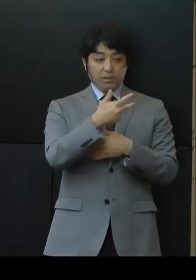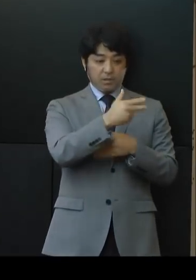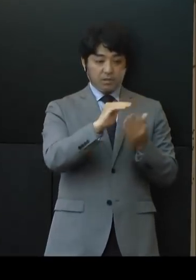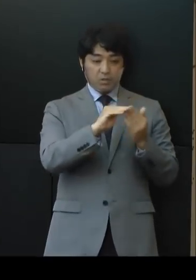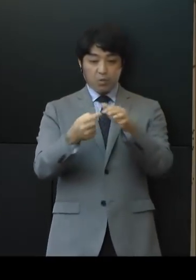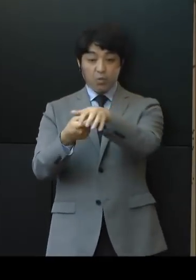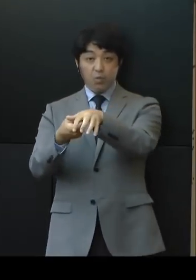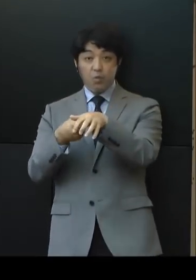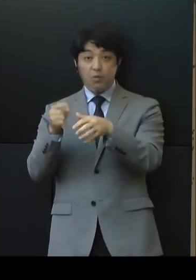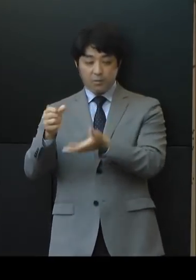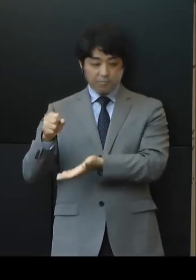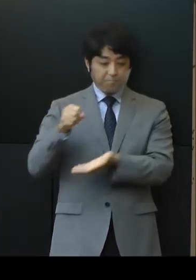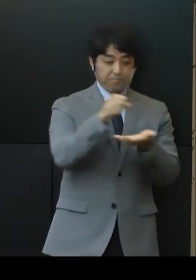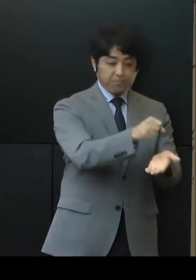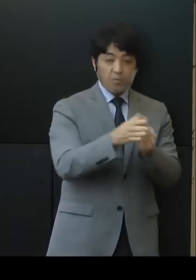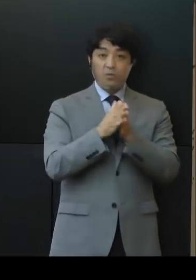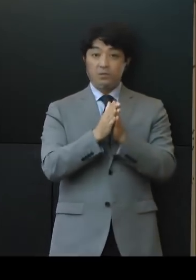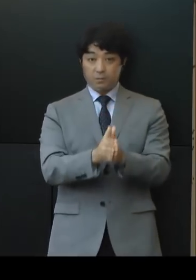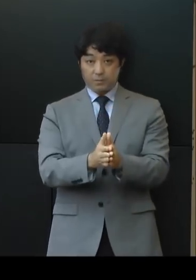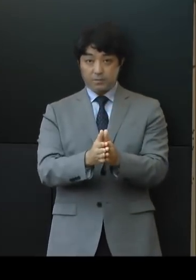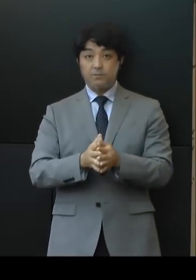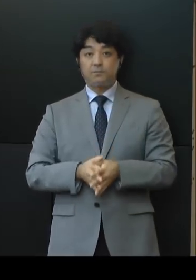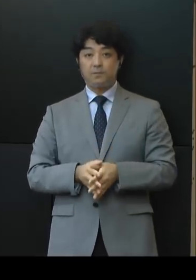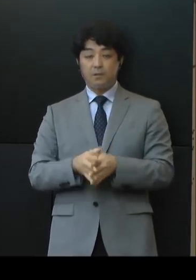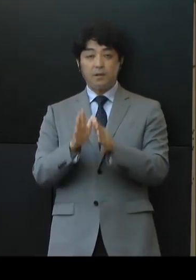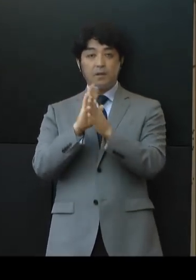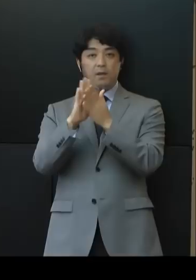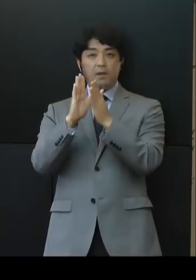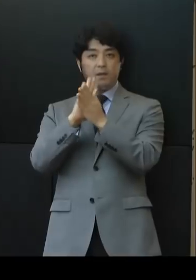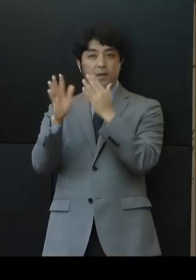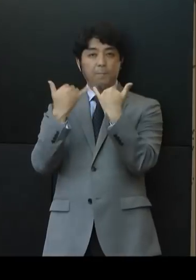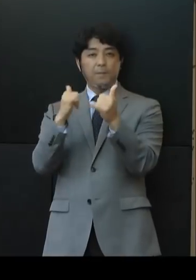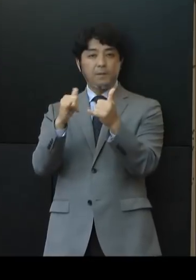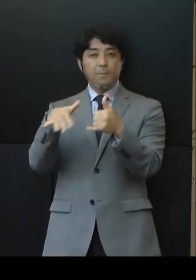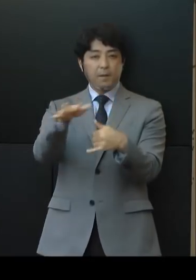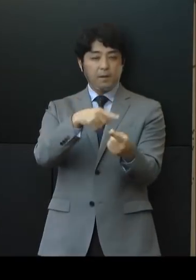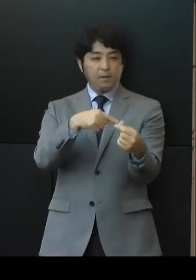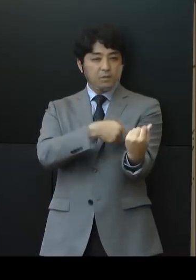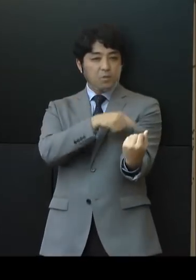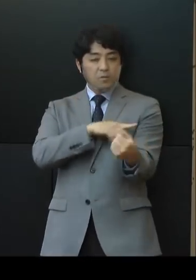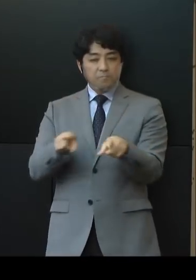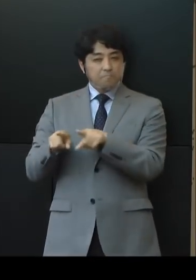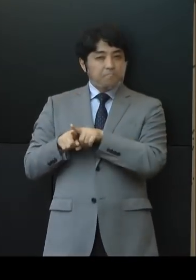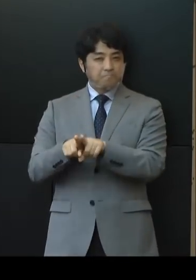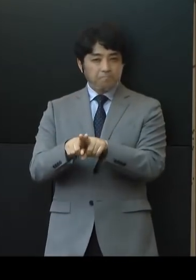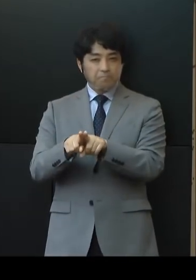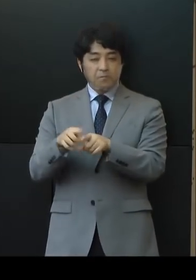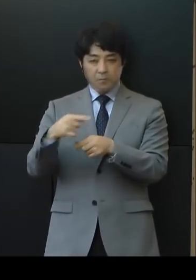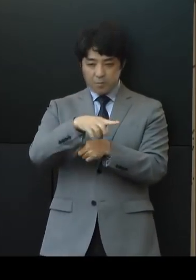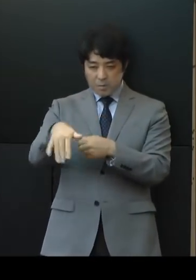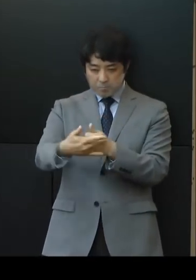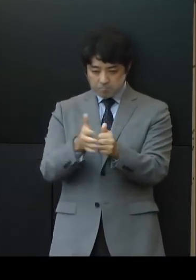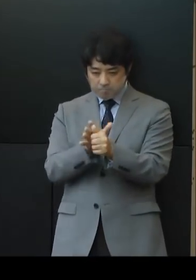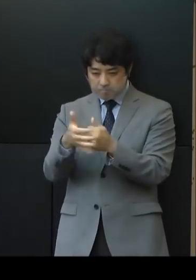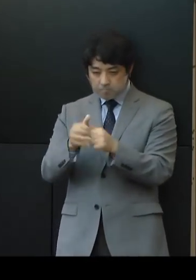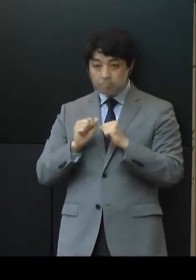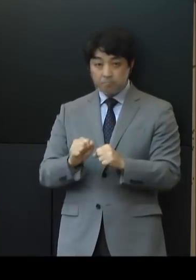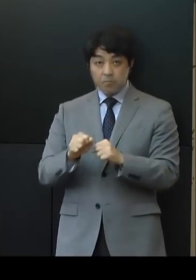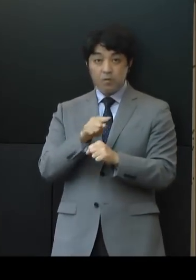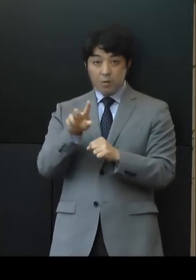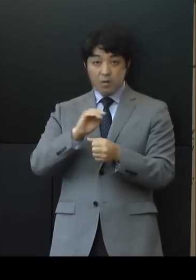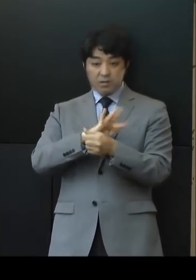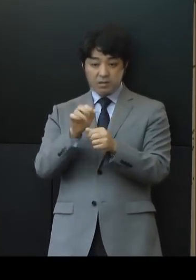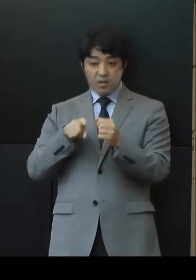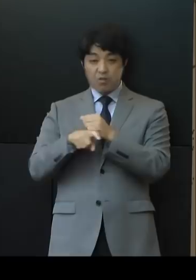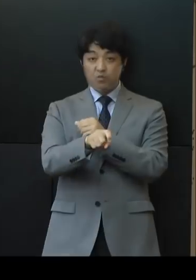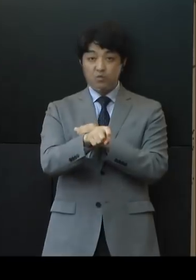お申し出ください。県民の皆さんが力を合わせ支え合うことができれば、新型コロナウイル